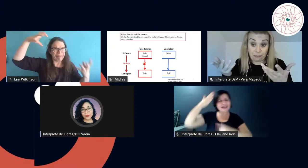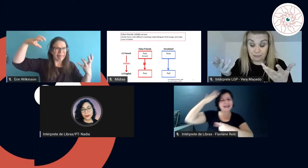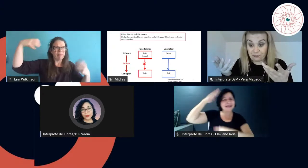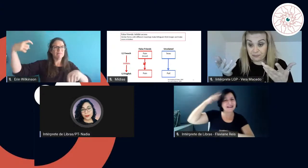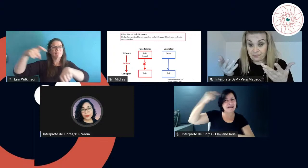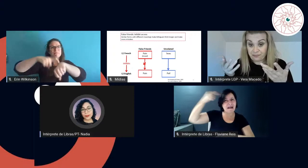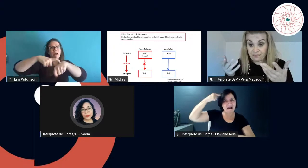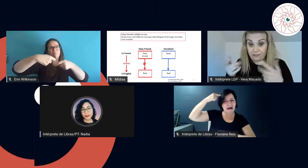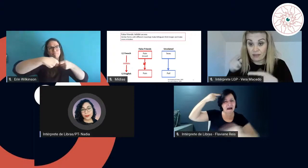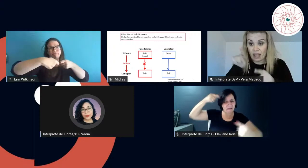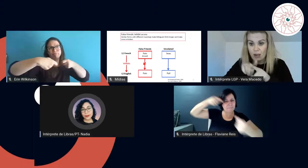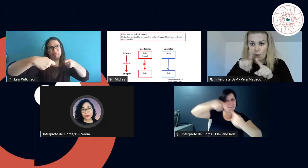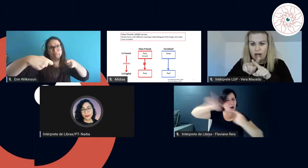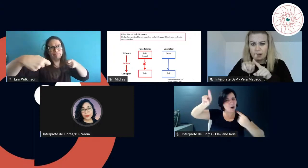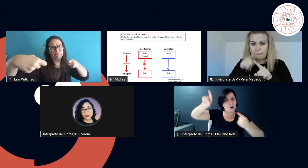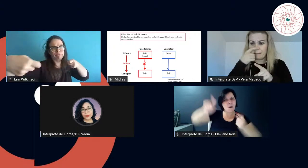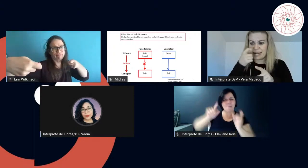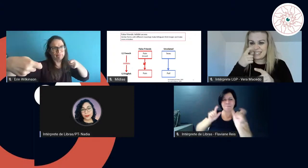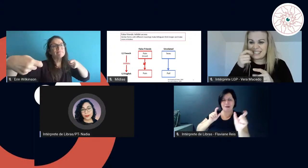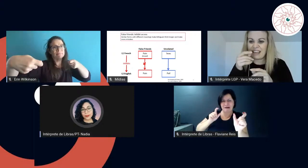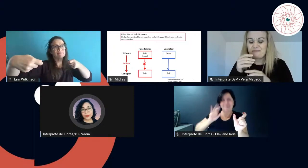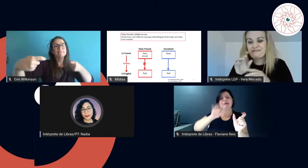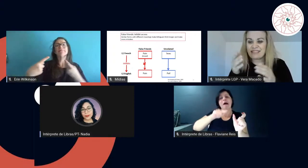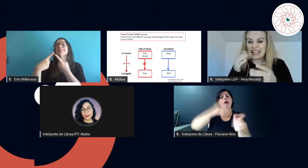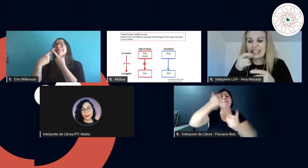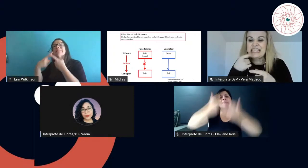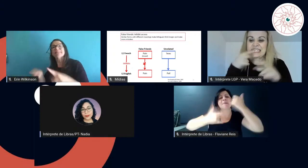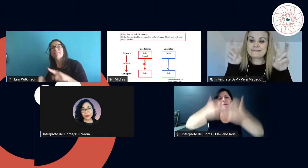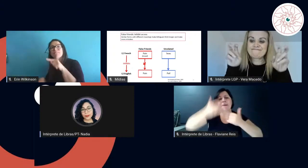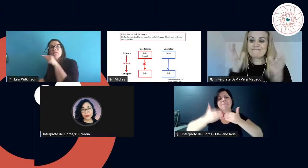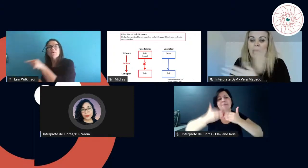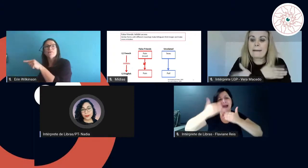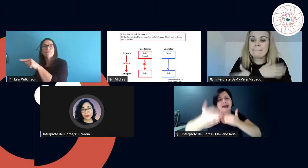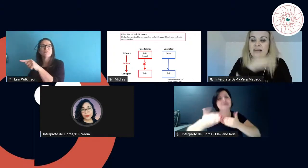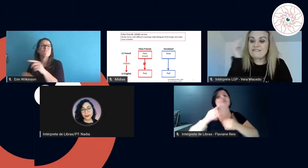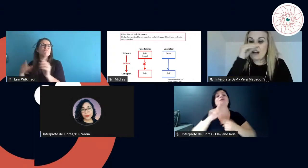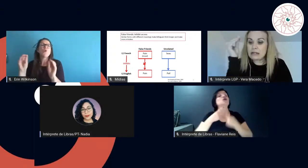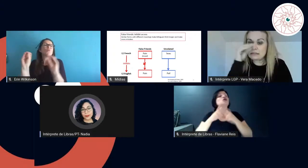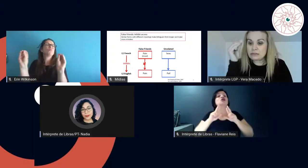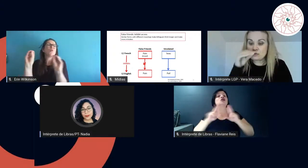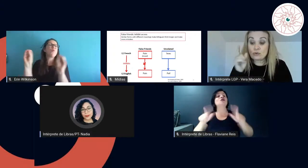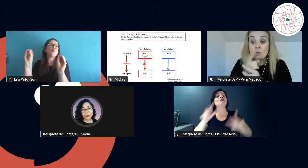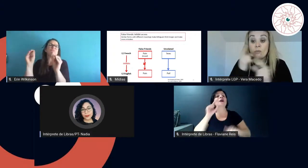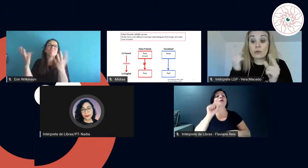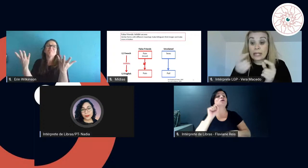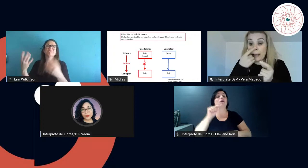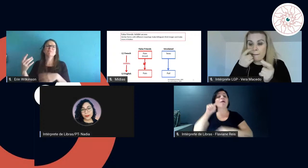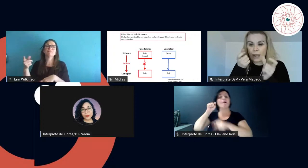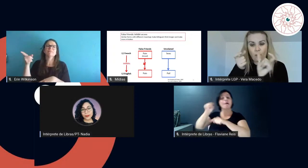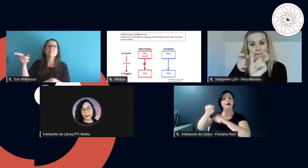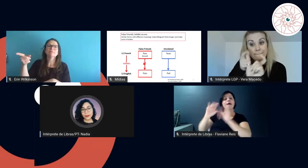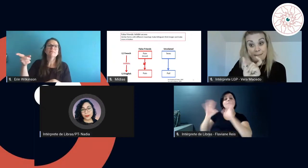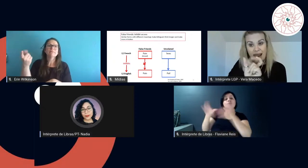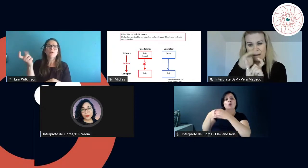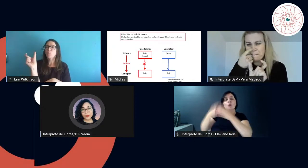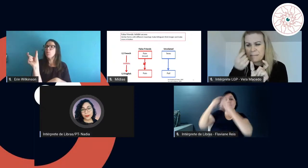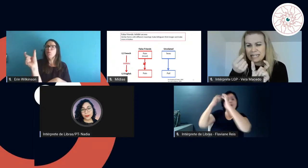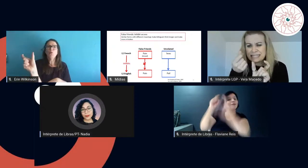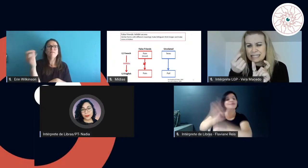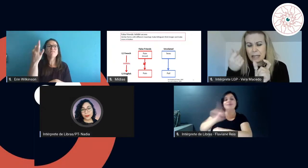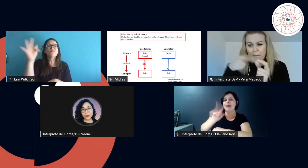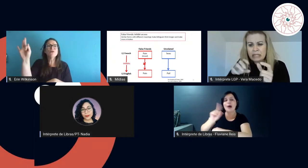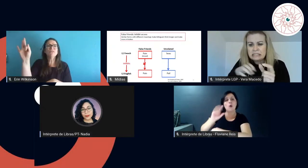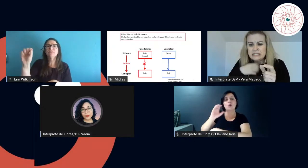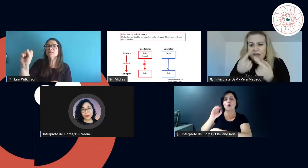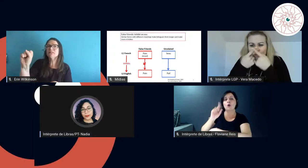aí entra como se fosse um falso amigo, né? Esses cognatos, porque nós podemos pensar de que nem